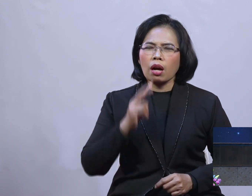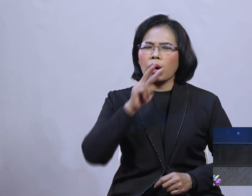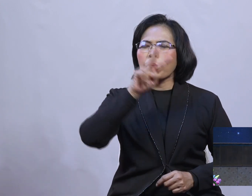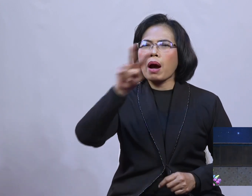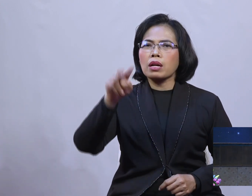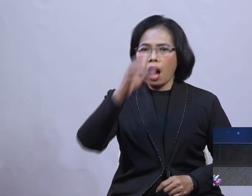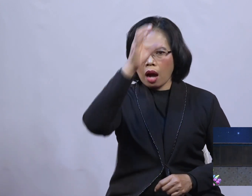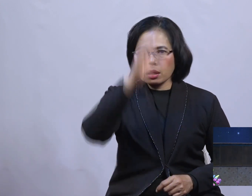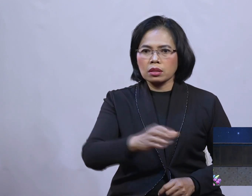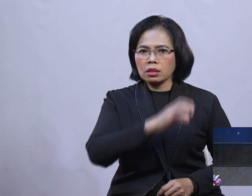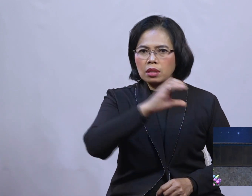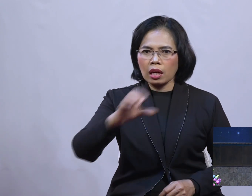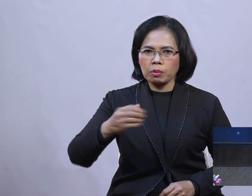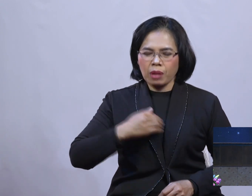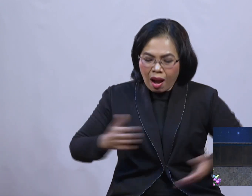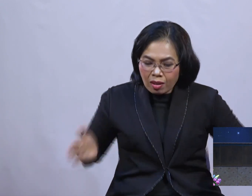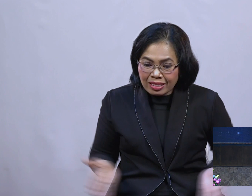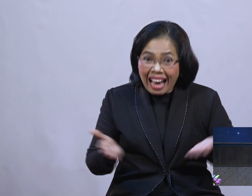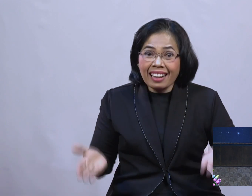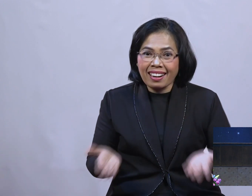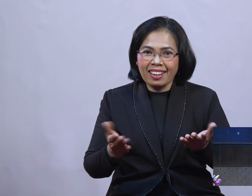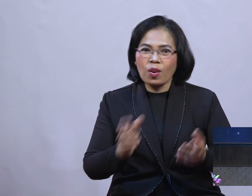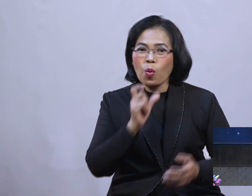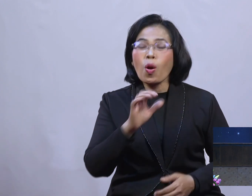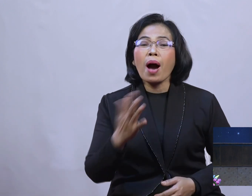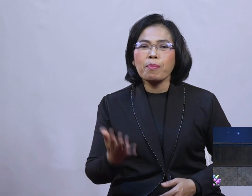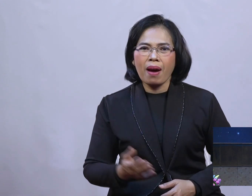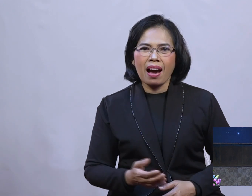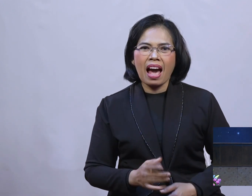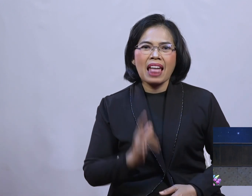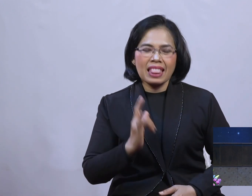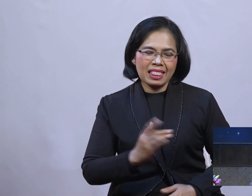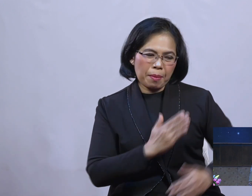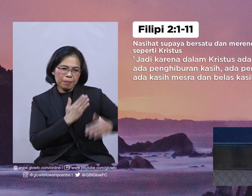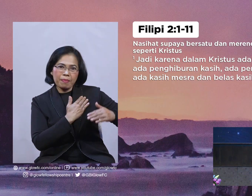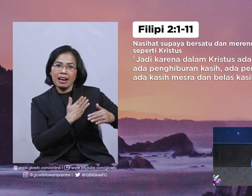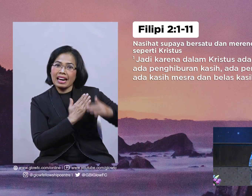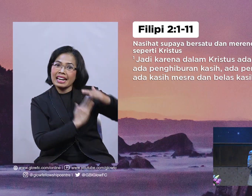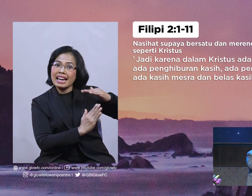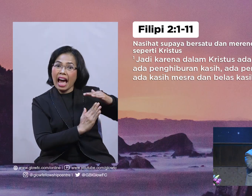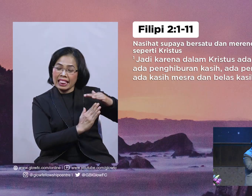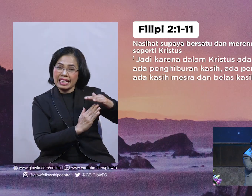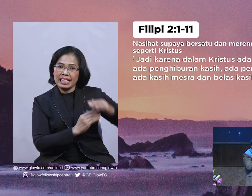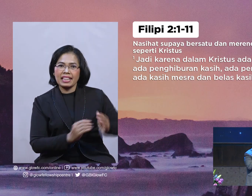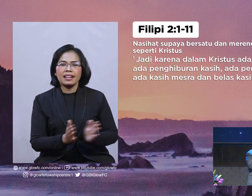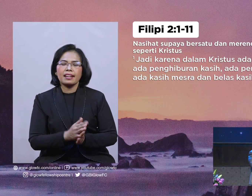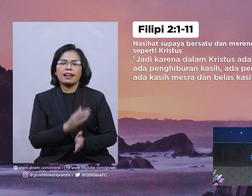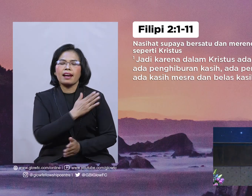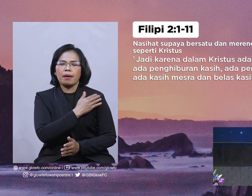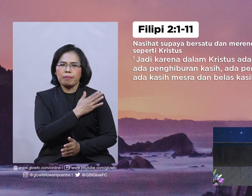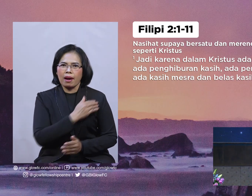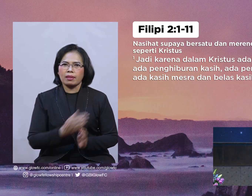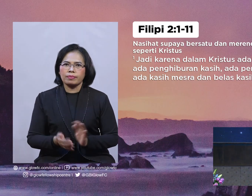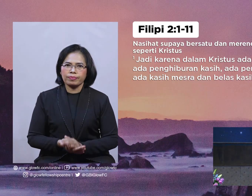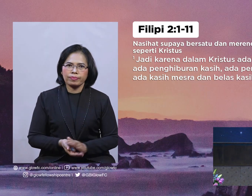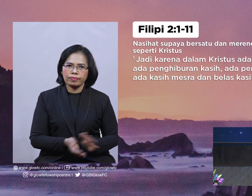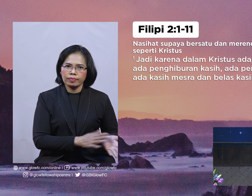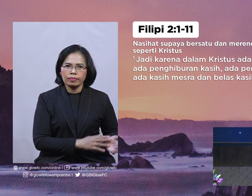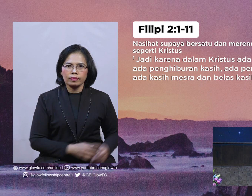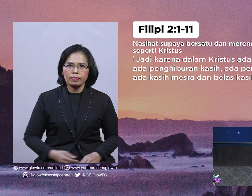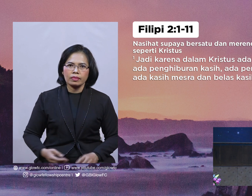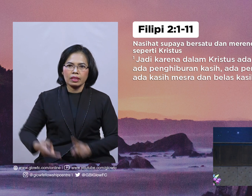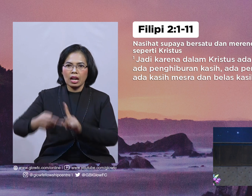Hai untuk belajar selalu rendah hati dan menyadari sayanya hamba filipi 2 ayat 1-11 bilang